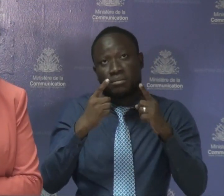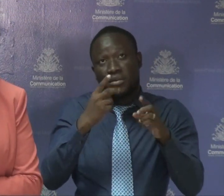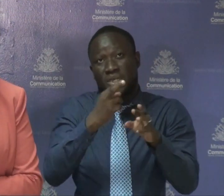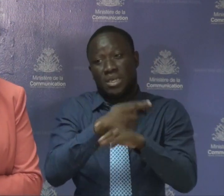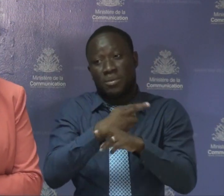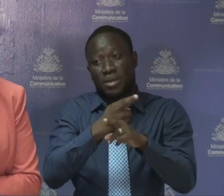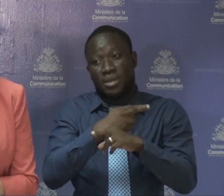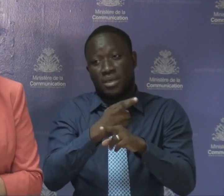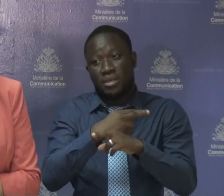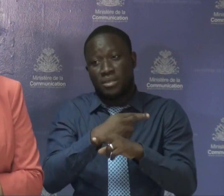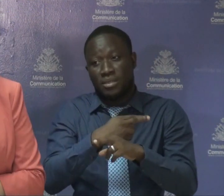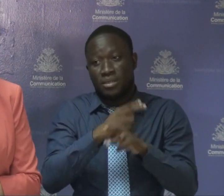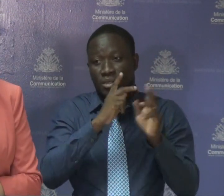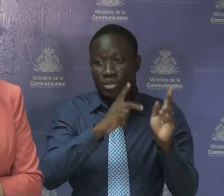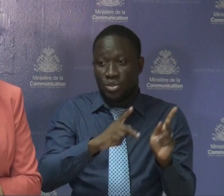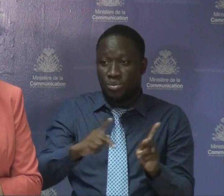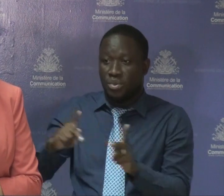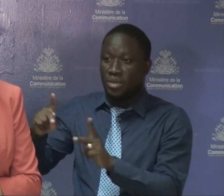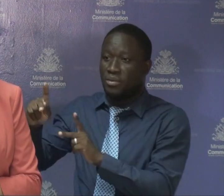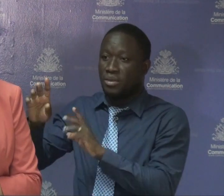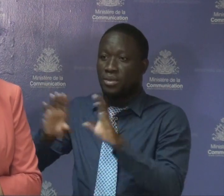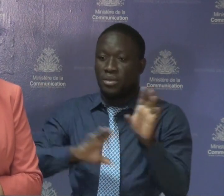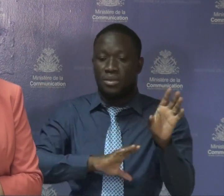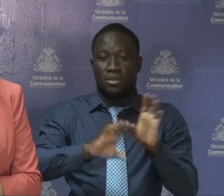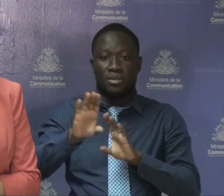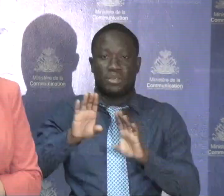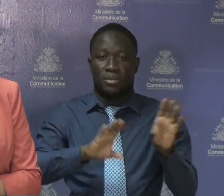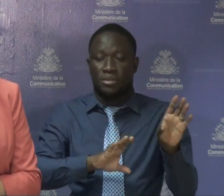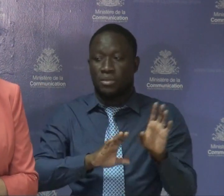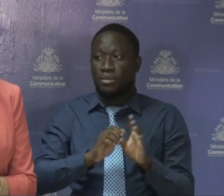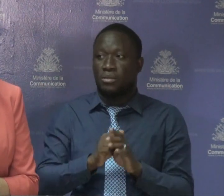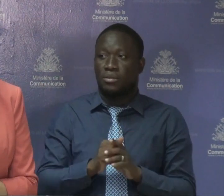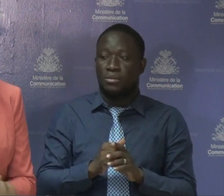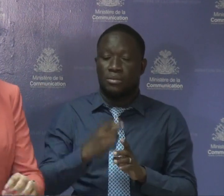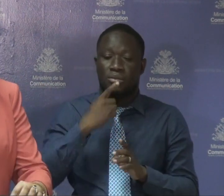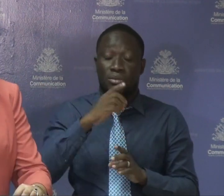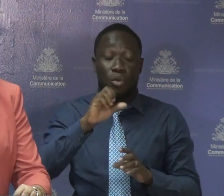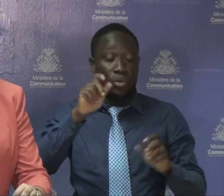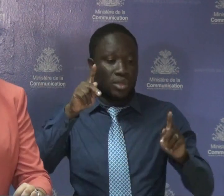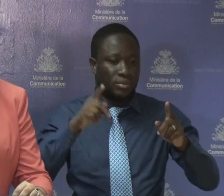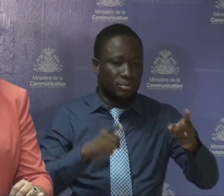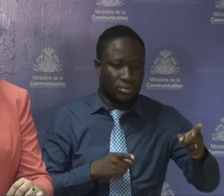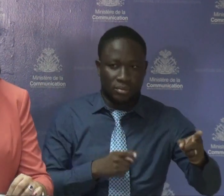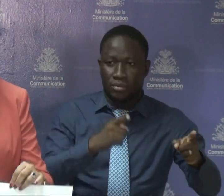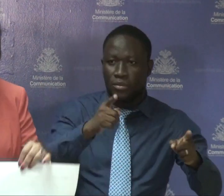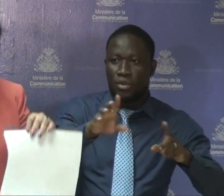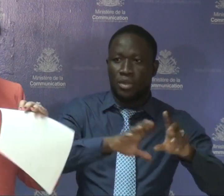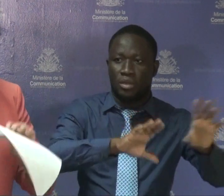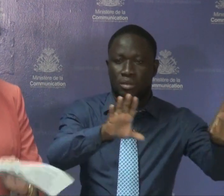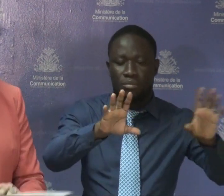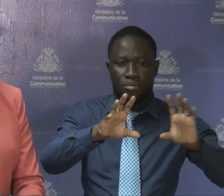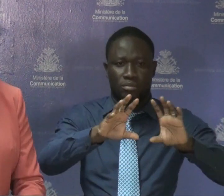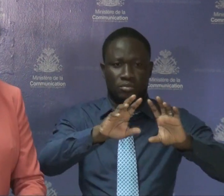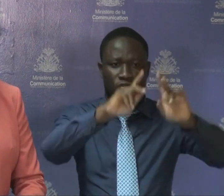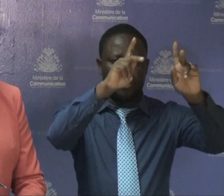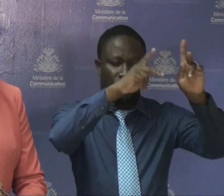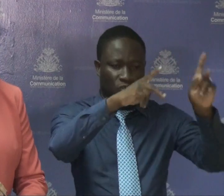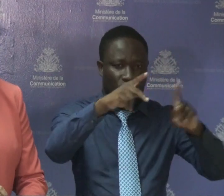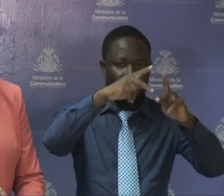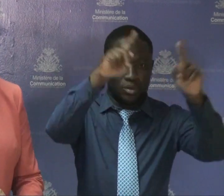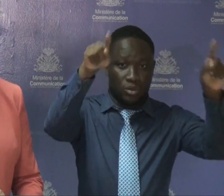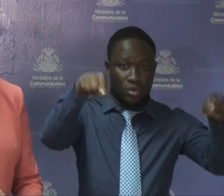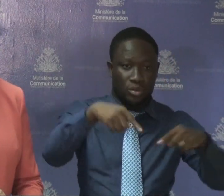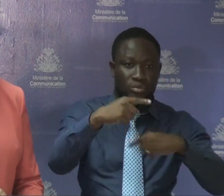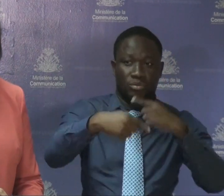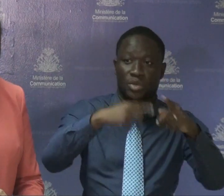l'aménagement, ça lié, son planification que lié. Son planification, ou dire ok, d'accord, ou à fond zoning, allons dire que